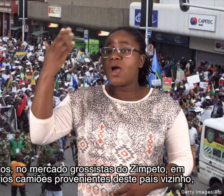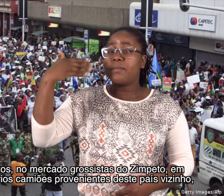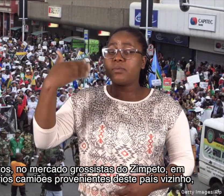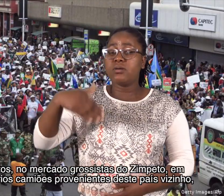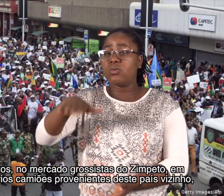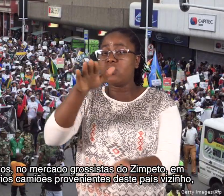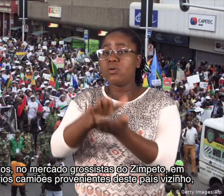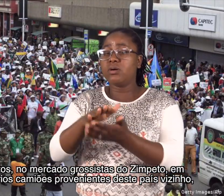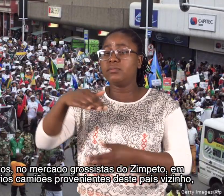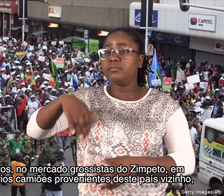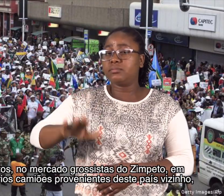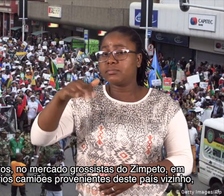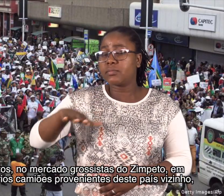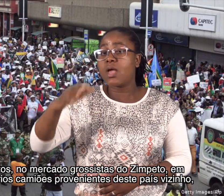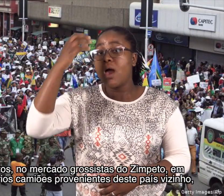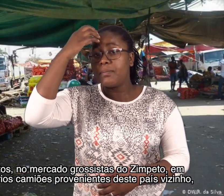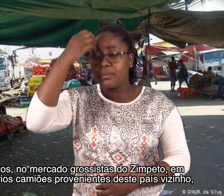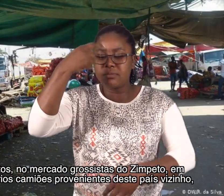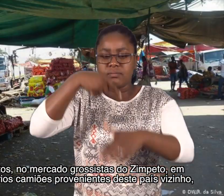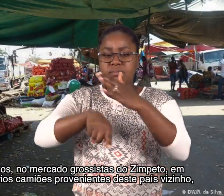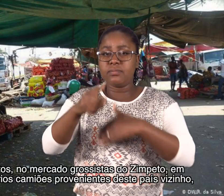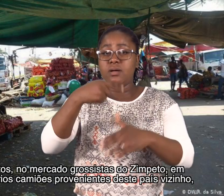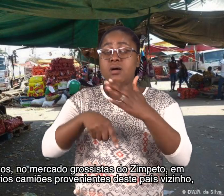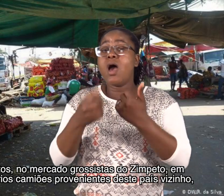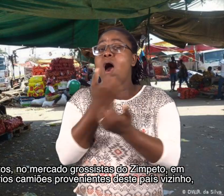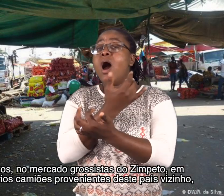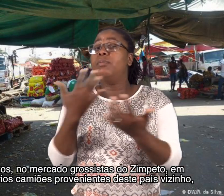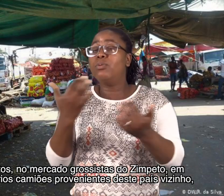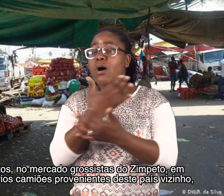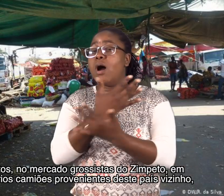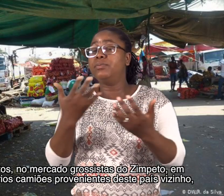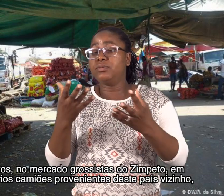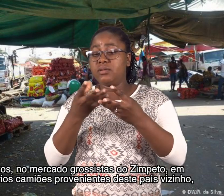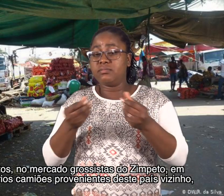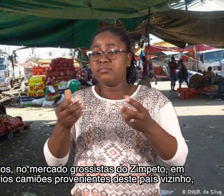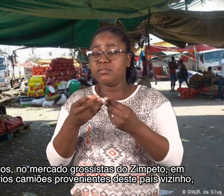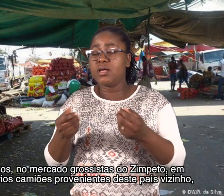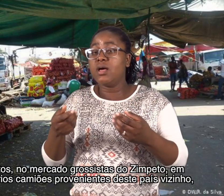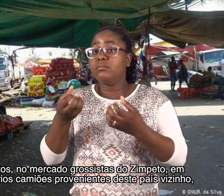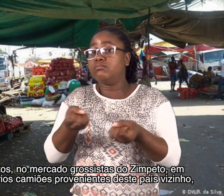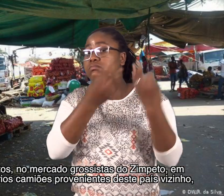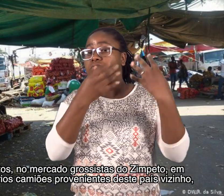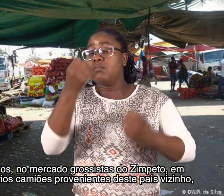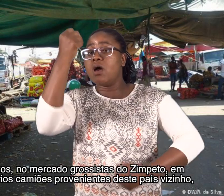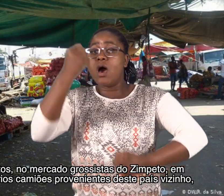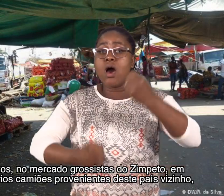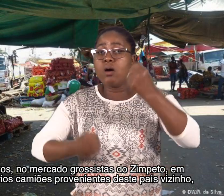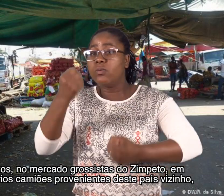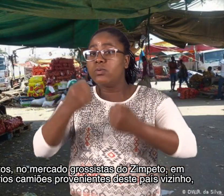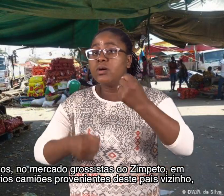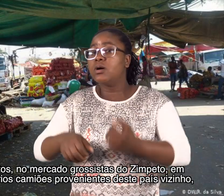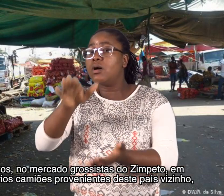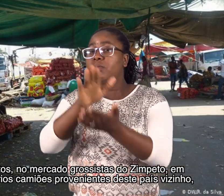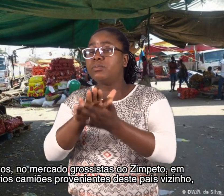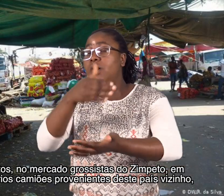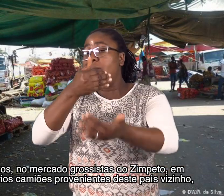Se antes destes atos, no mercado grossista do Zimpeto em Maputo, entravam vários caminhões provenientes deste país